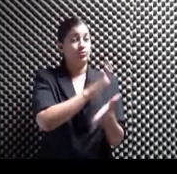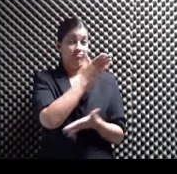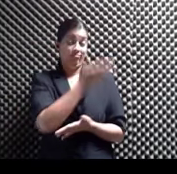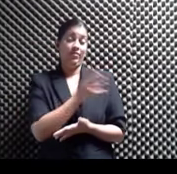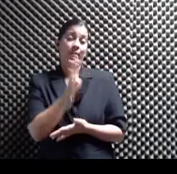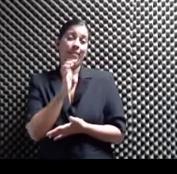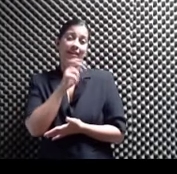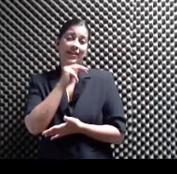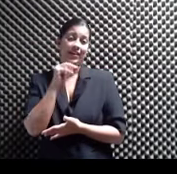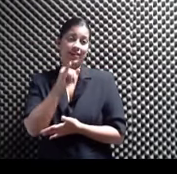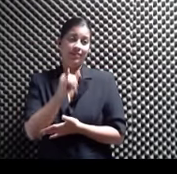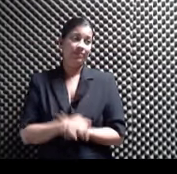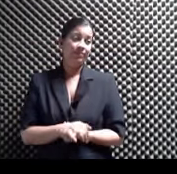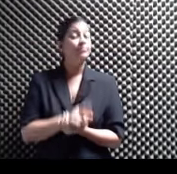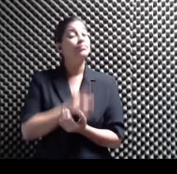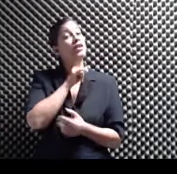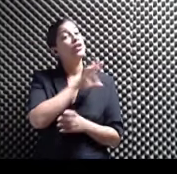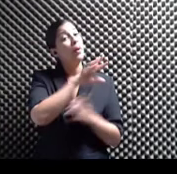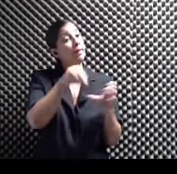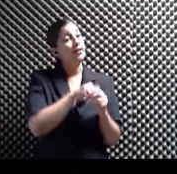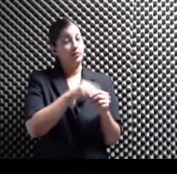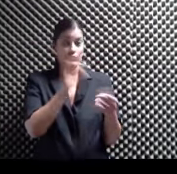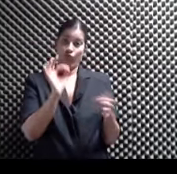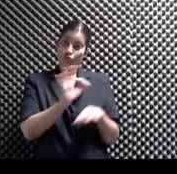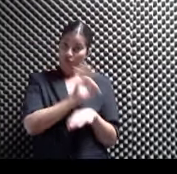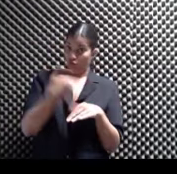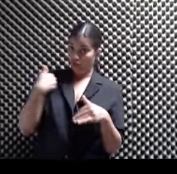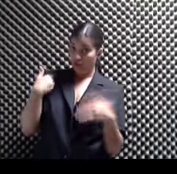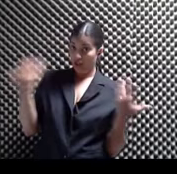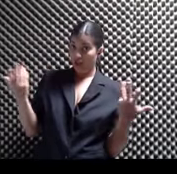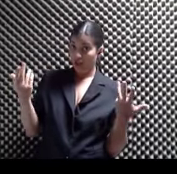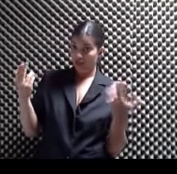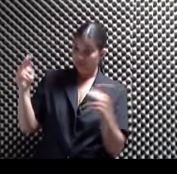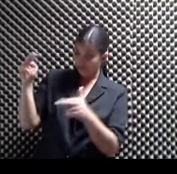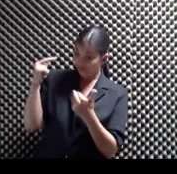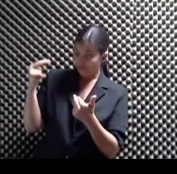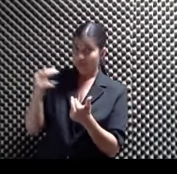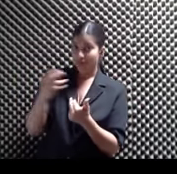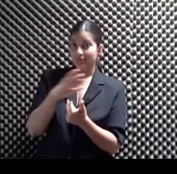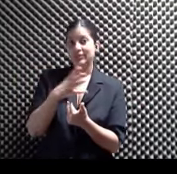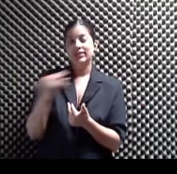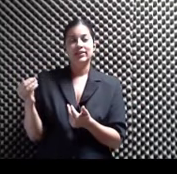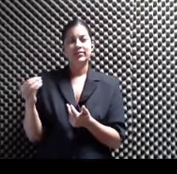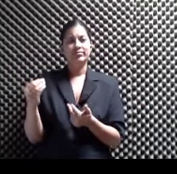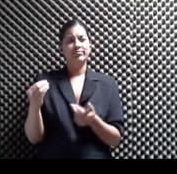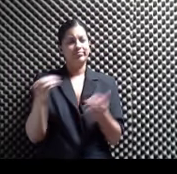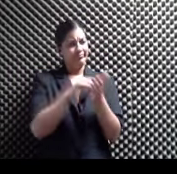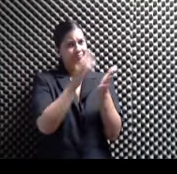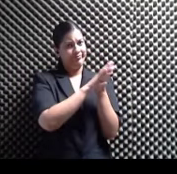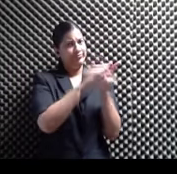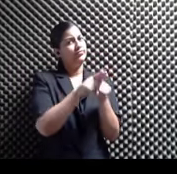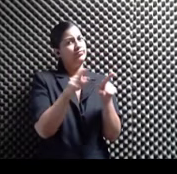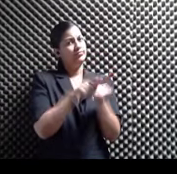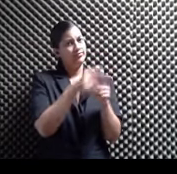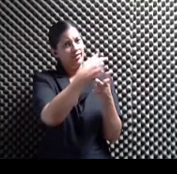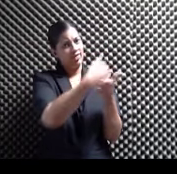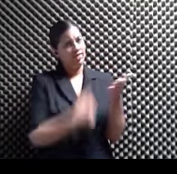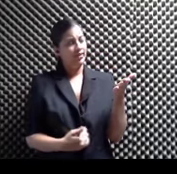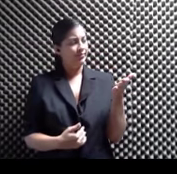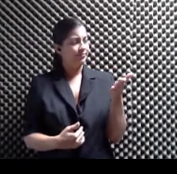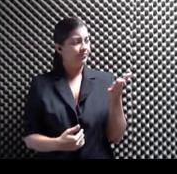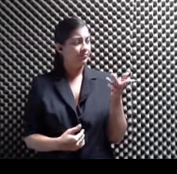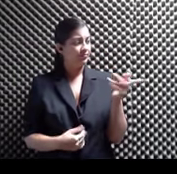es parte de lo que la fundación tiene en legado, y muchas de sus columnas. Y amén, de que hay que darle